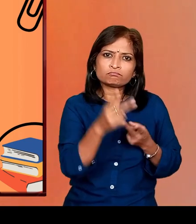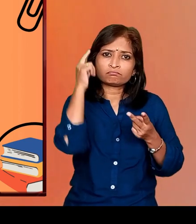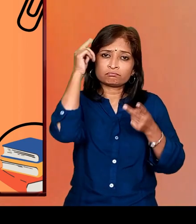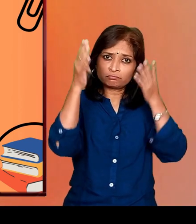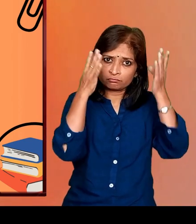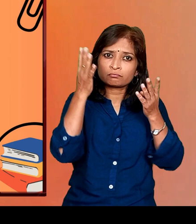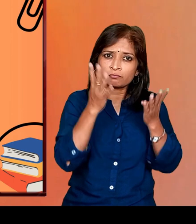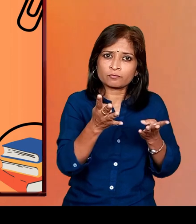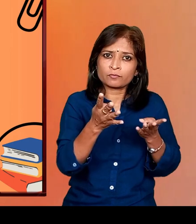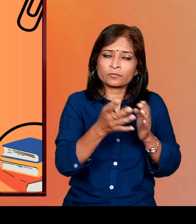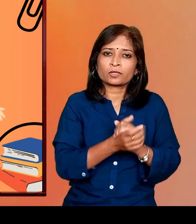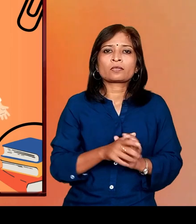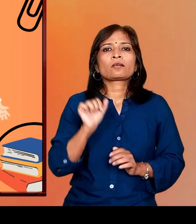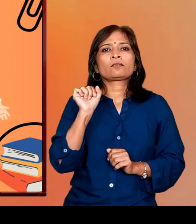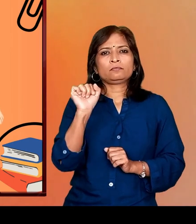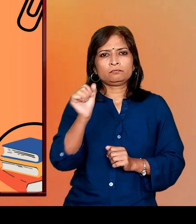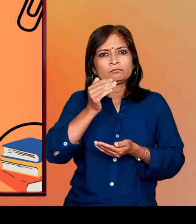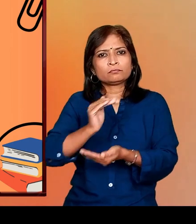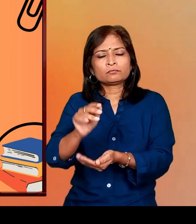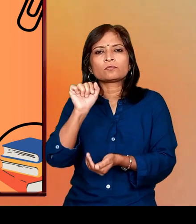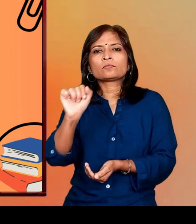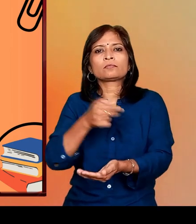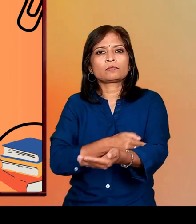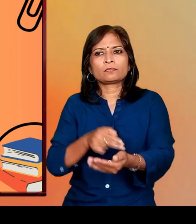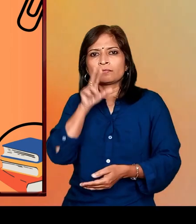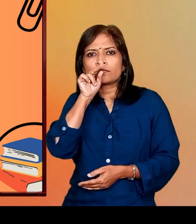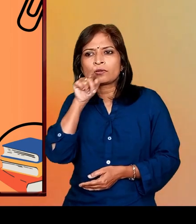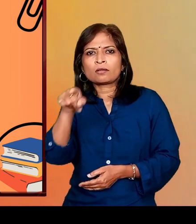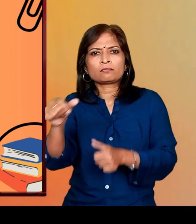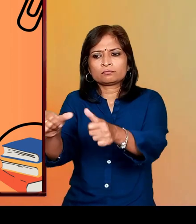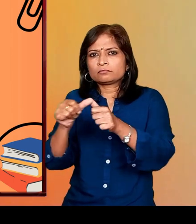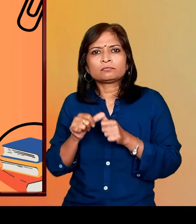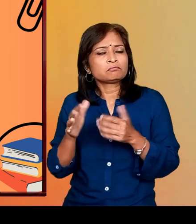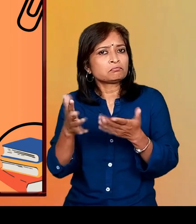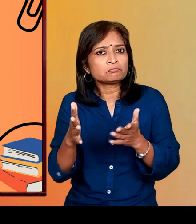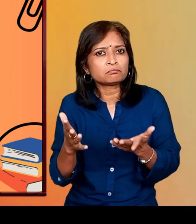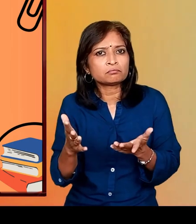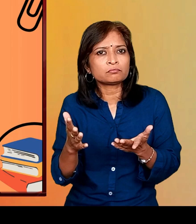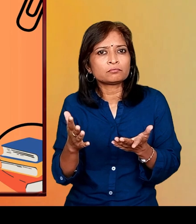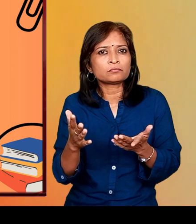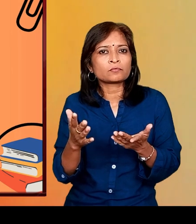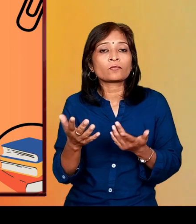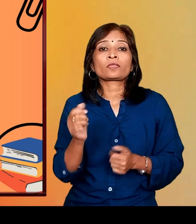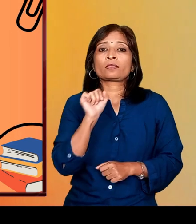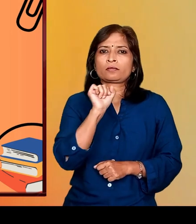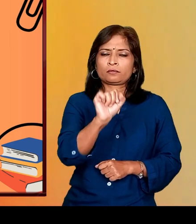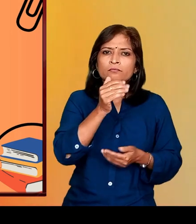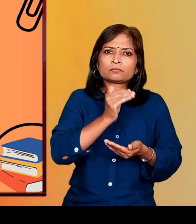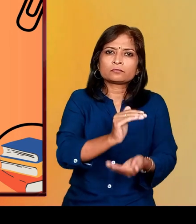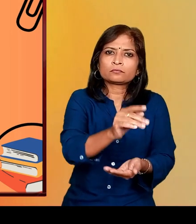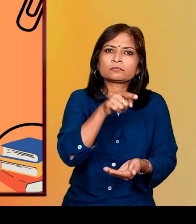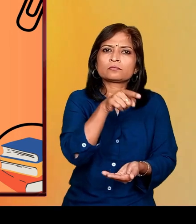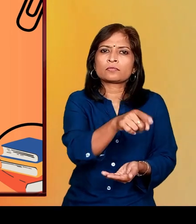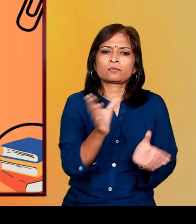है? क्या आपका बच्चा उसका नाम पुकारने पर जवाब नहीं दे रहा है? क्या आपका